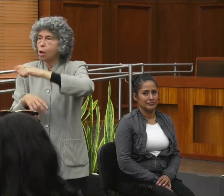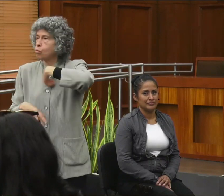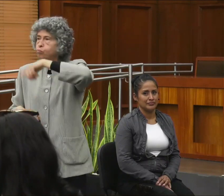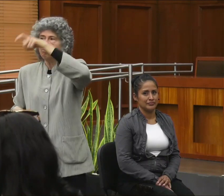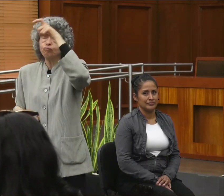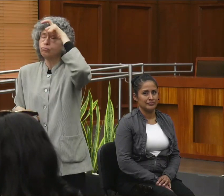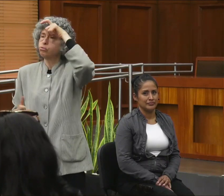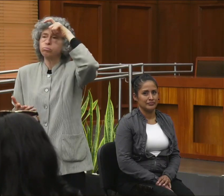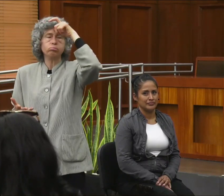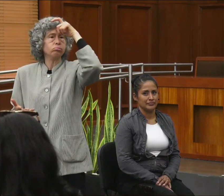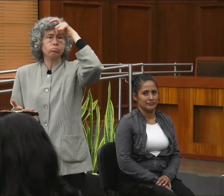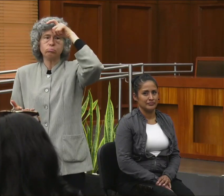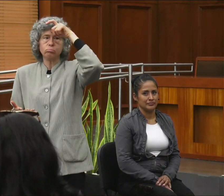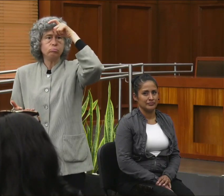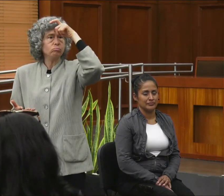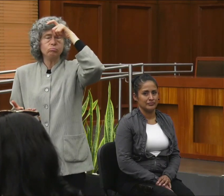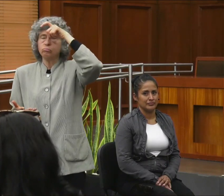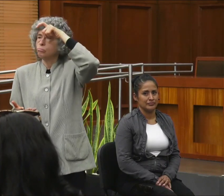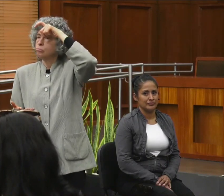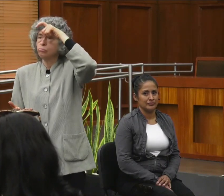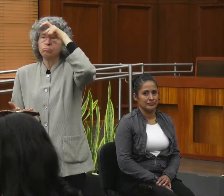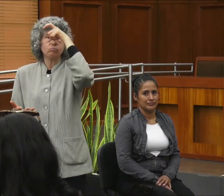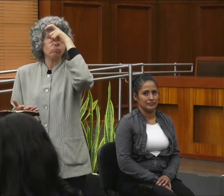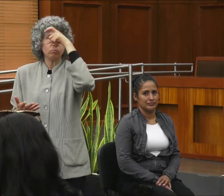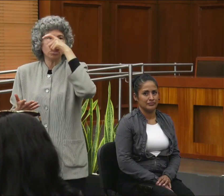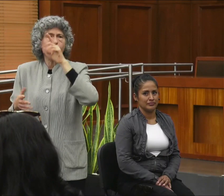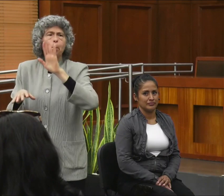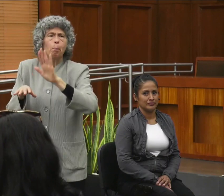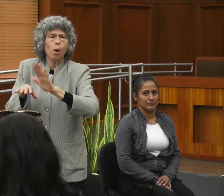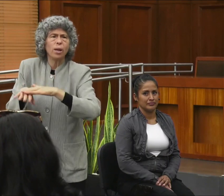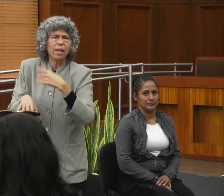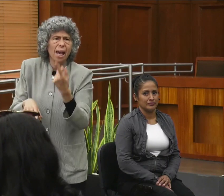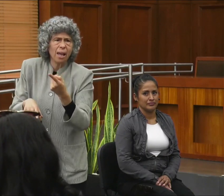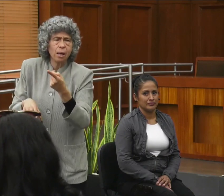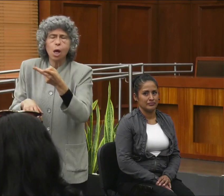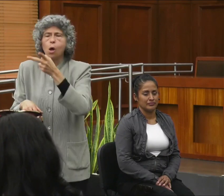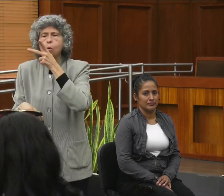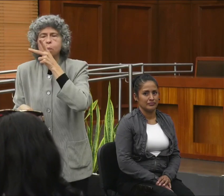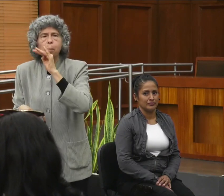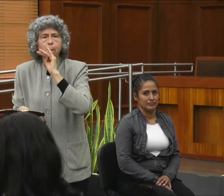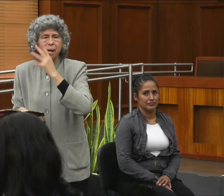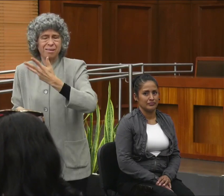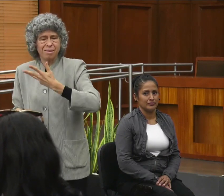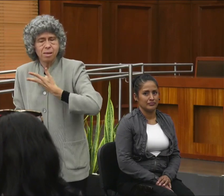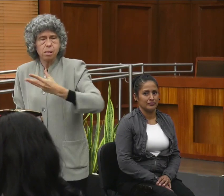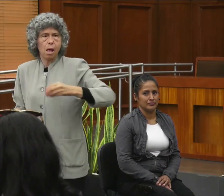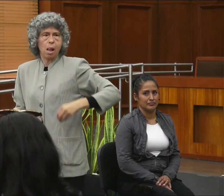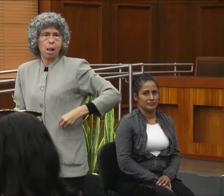diaria que tendría que existir, no existe esa comunicación en la familia con estos pequeños sordos,